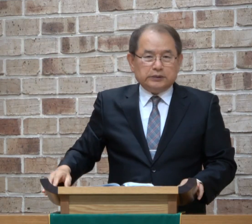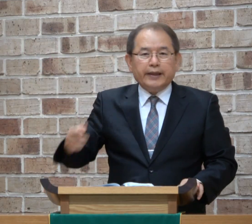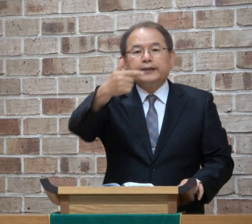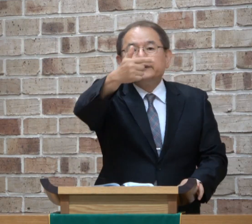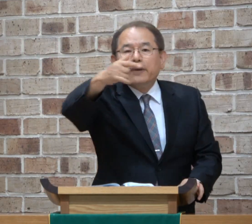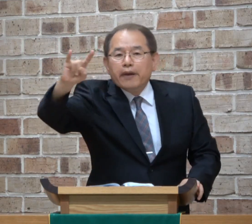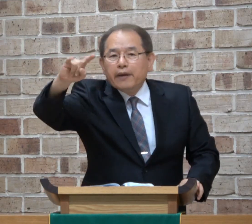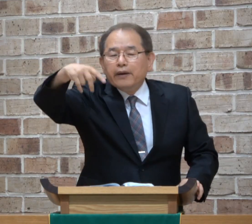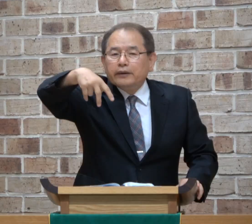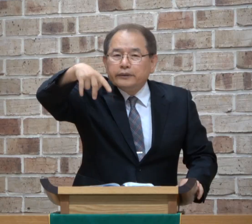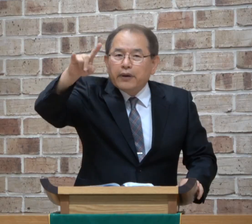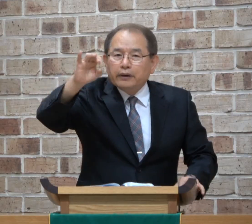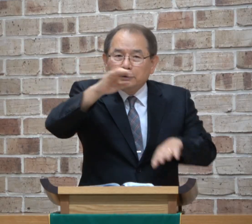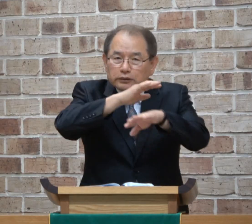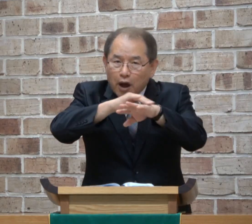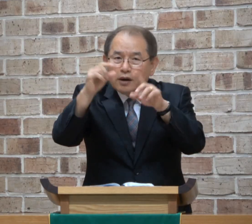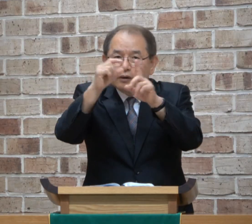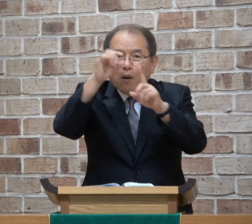주어지는 약속에 유익이 있다는 것입니다.